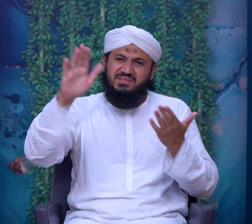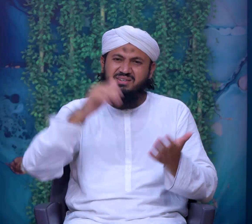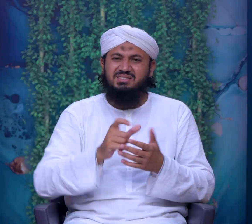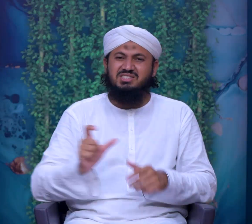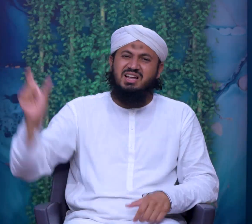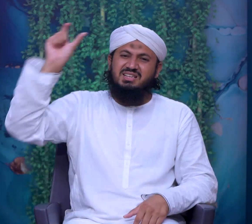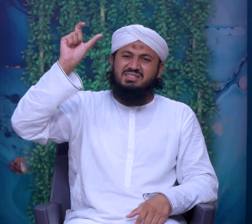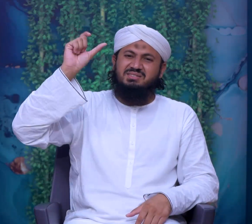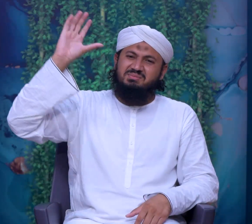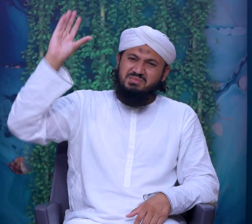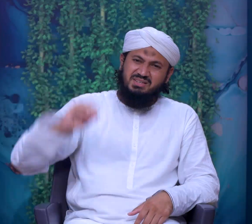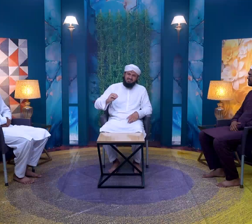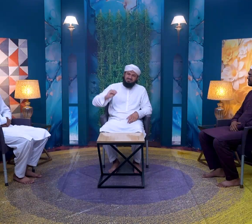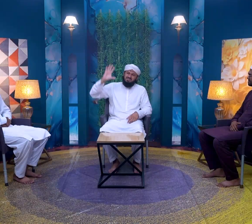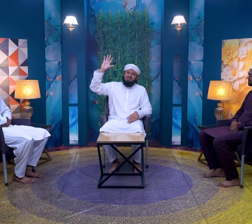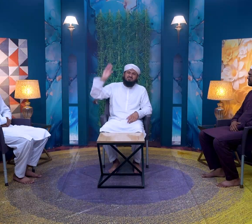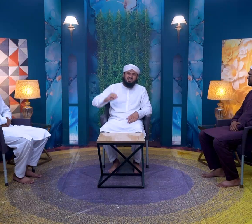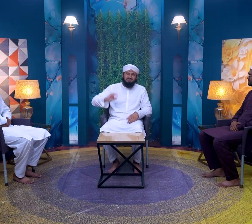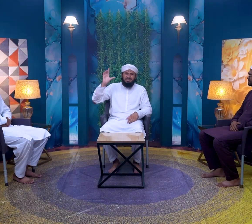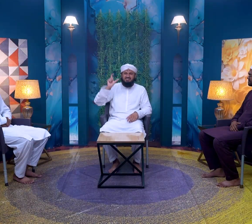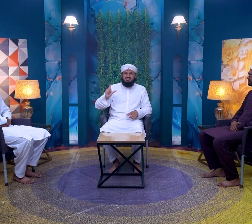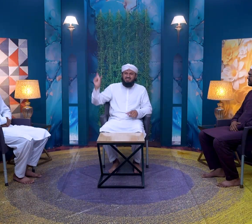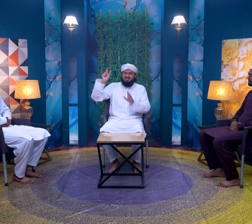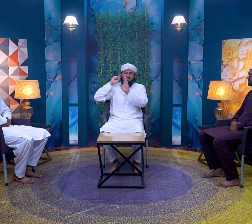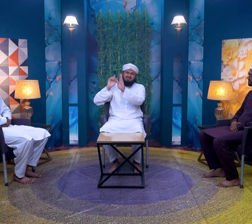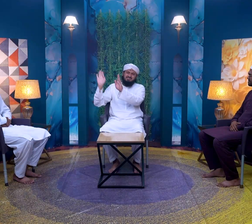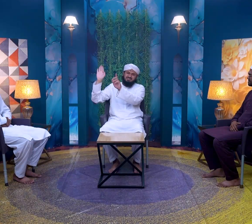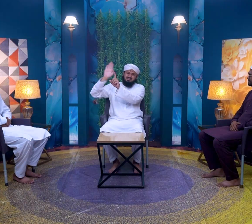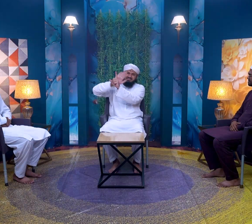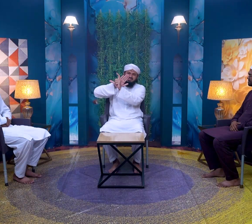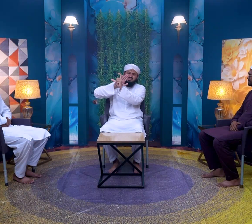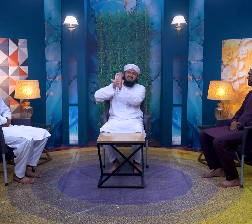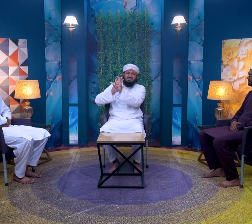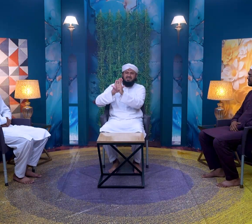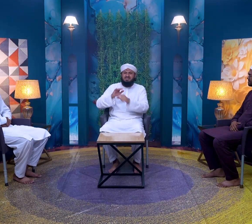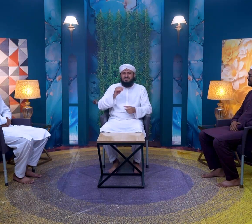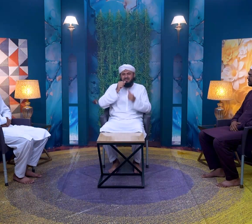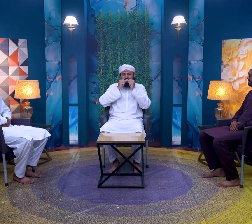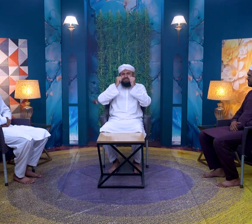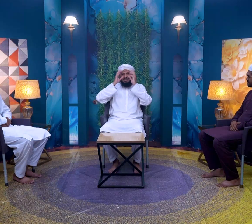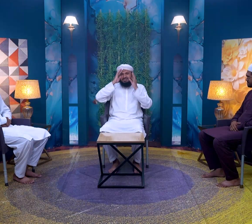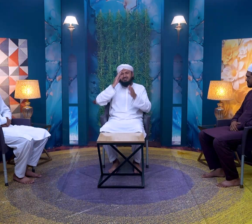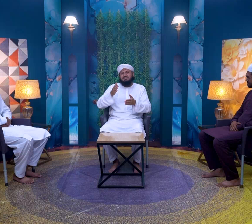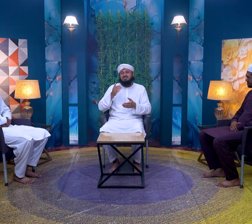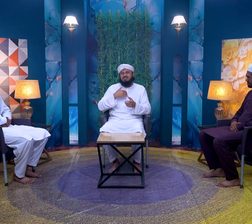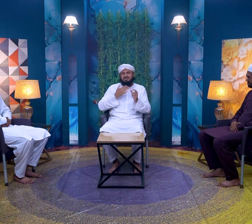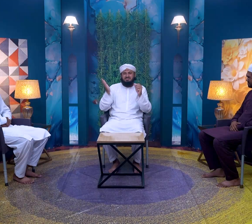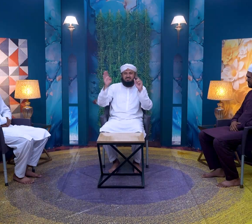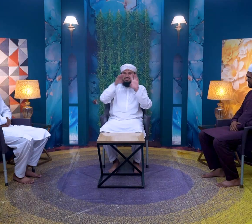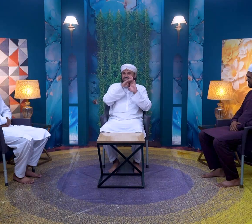مصطفیٰ گھٹنے سے محفوظ ہے۔ چاند کو گرہن لگتا ہے جبکہ چہرہ مصطفیٰ ایسا ہے کہ اس کو کبھی گرہن نہ لگے۔ چاند سے